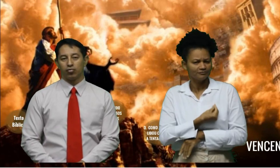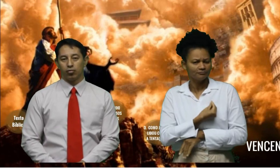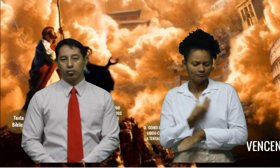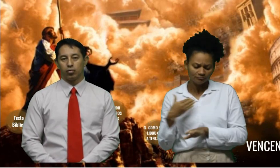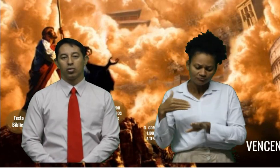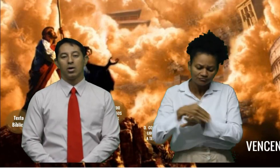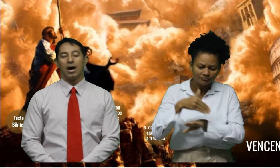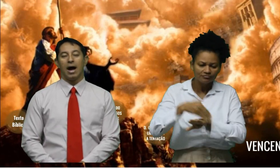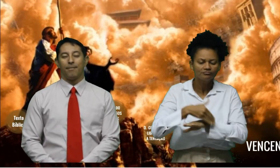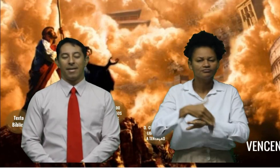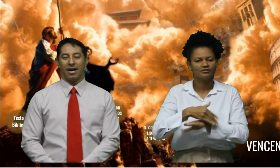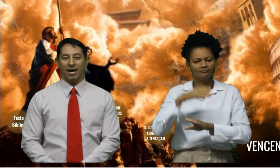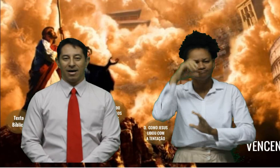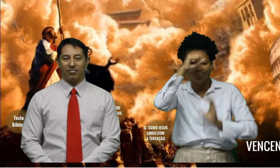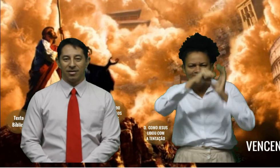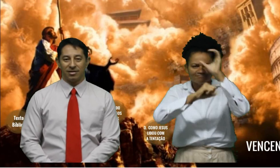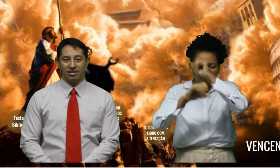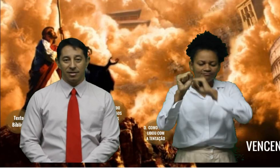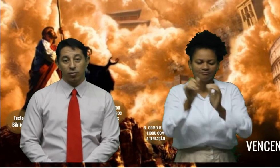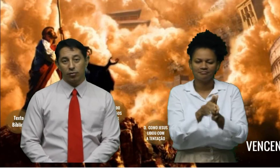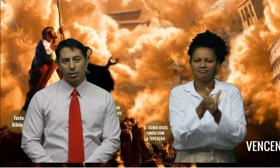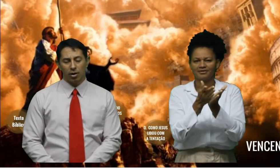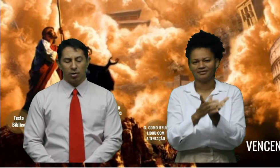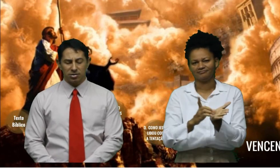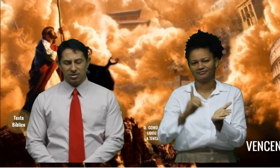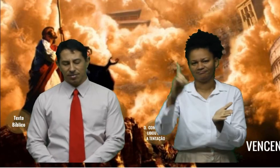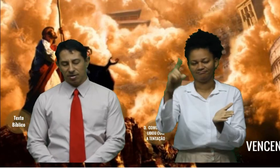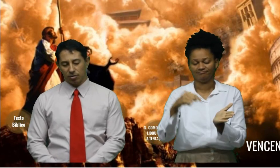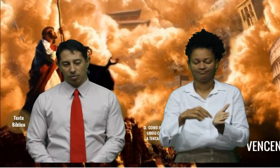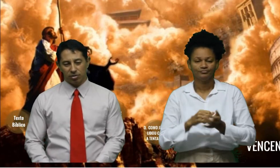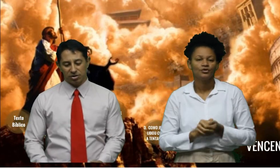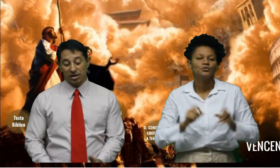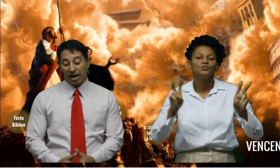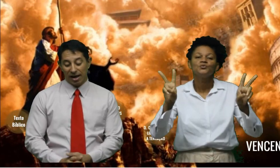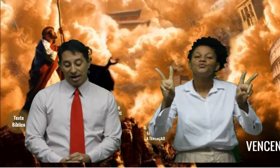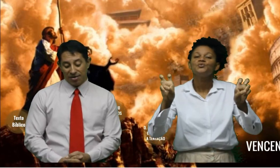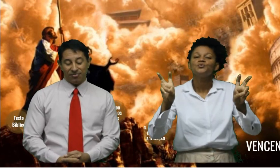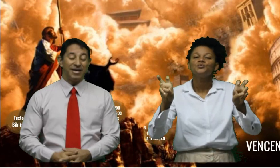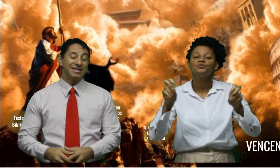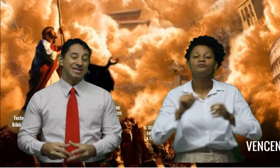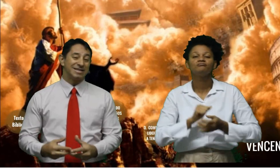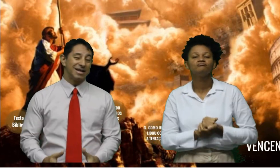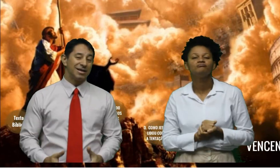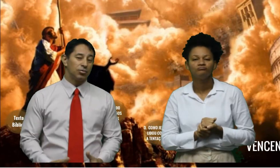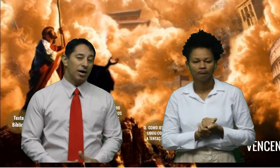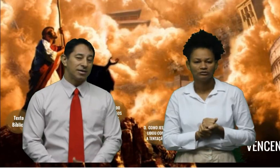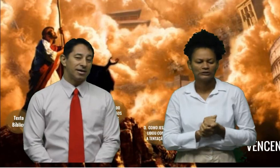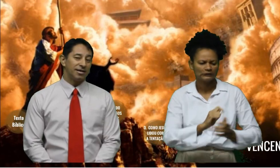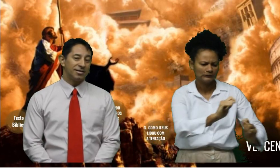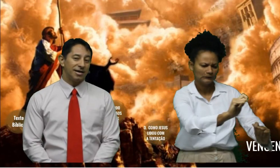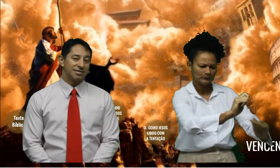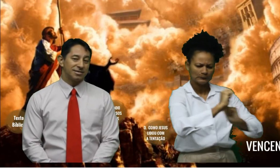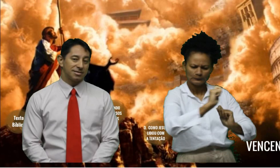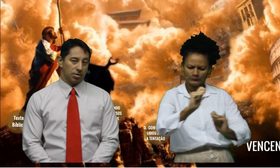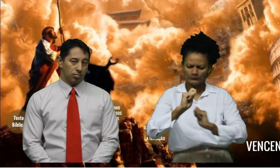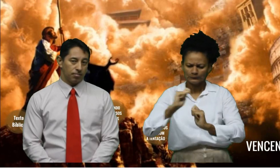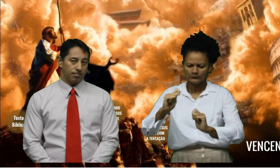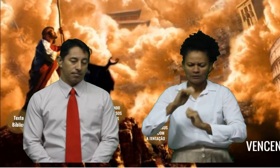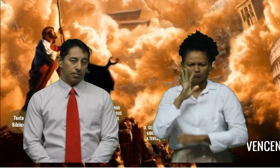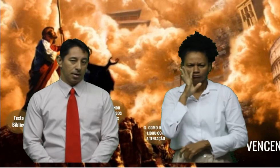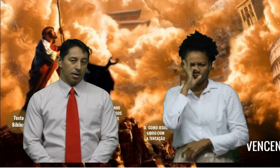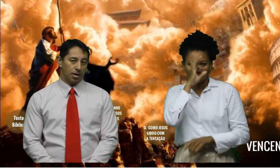aprendendo junto a palavra de Deus. Nosso tema de hoje é vencendo a